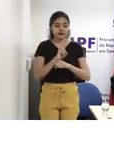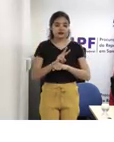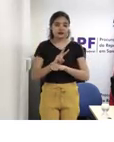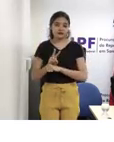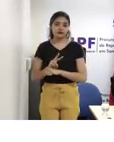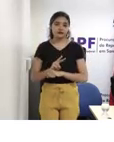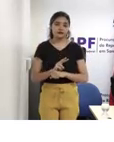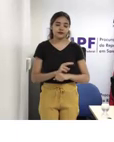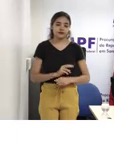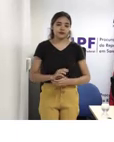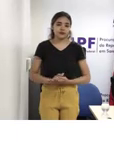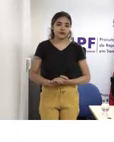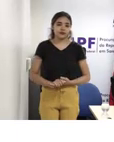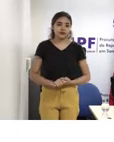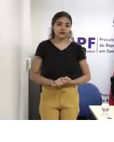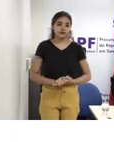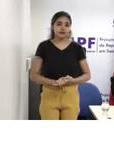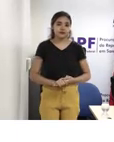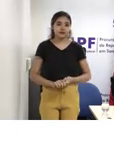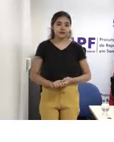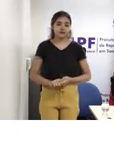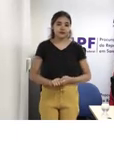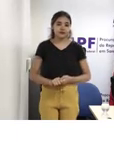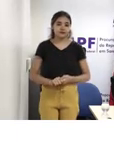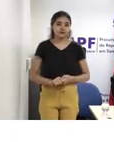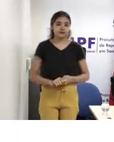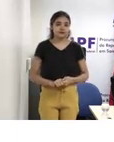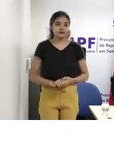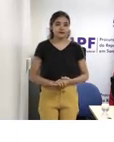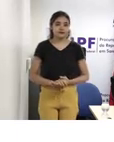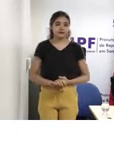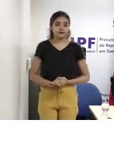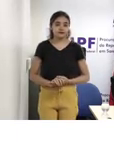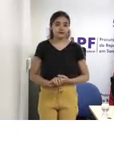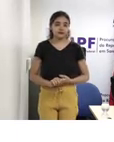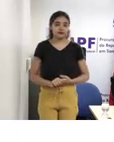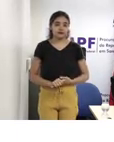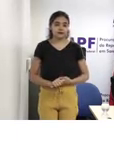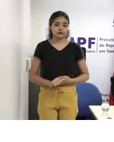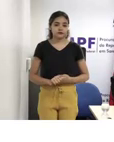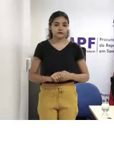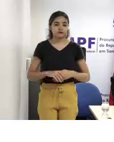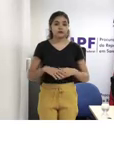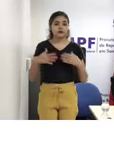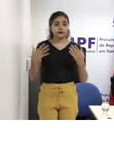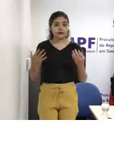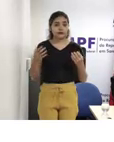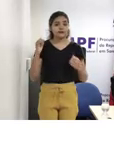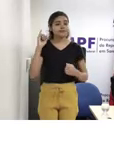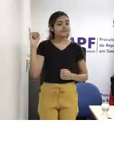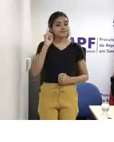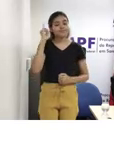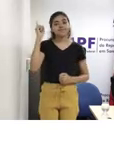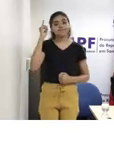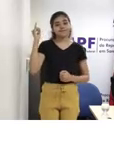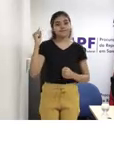mais a Constituição Federal determina que é uma proteção com absoluta prioridade dos